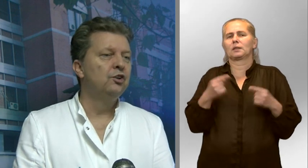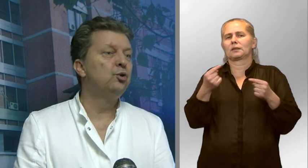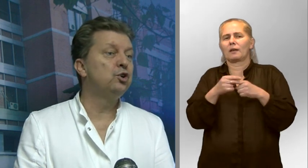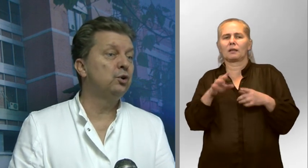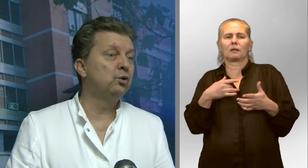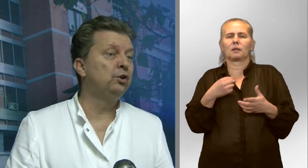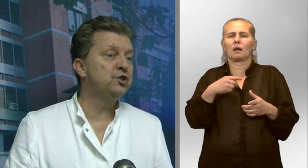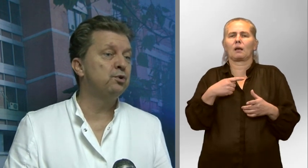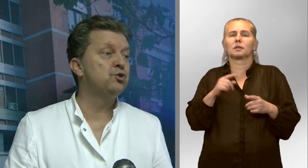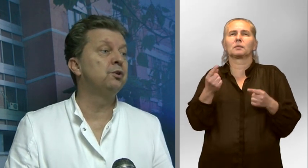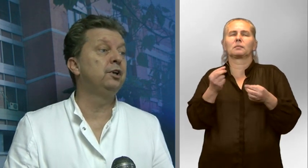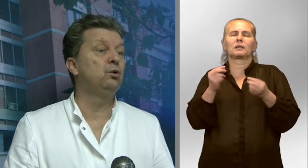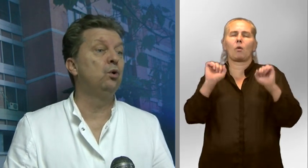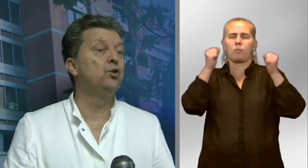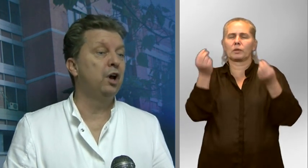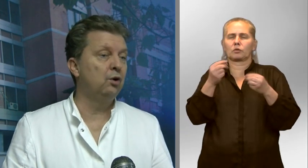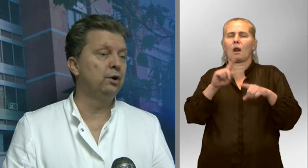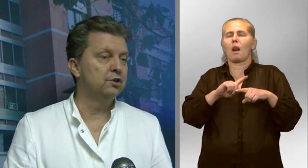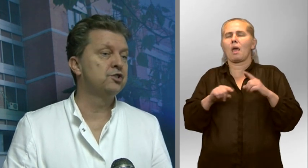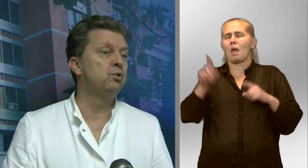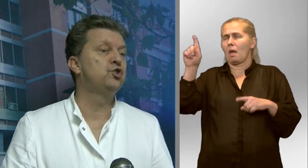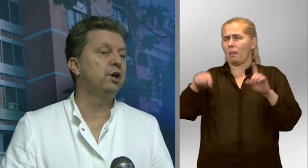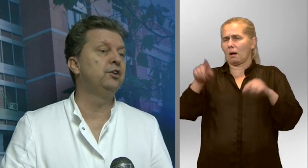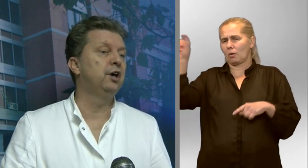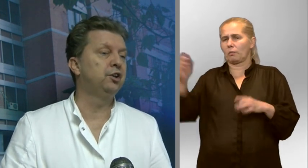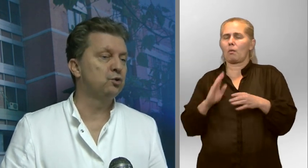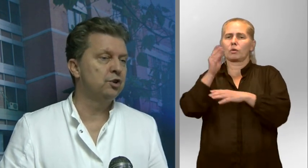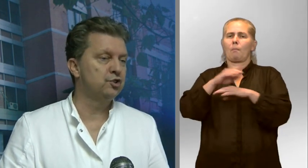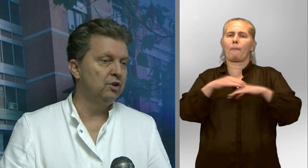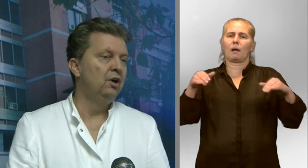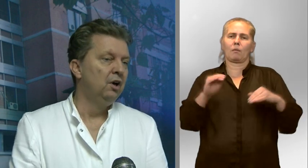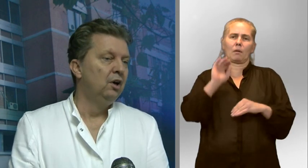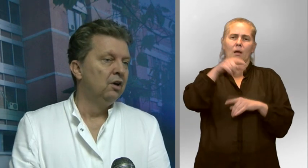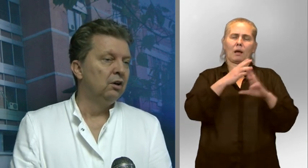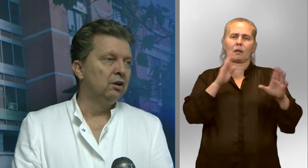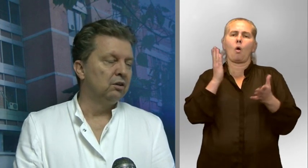pacijenata, da dođe do nekog nesporazuma, da neko odreaguje zbog čega je taj ušao. Znači,